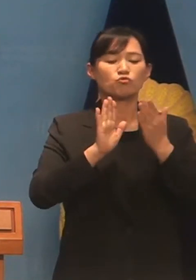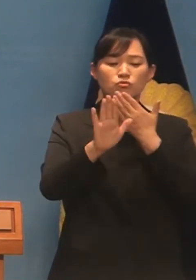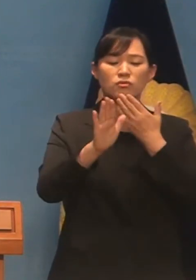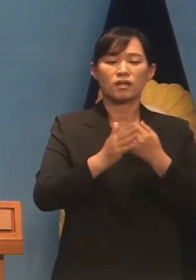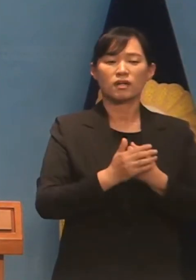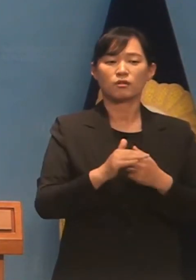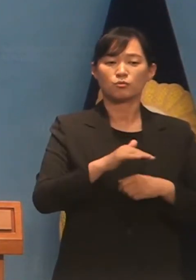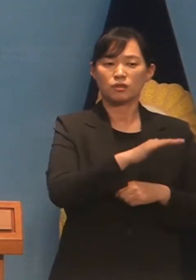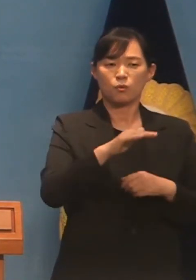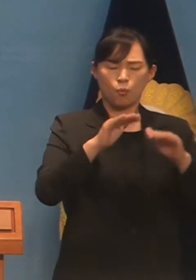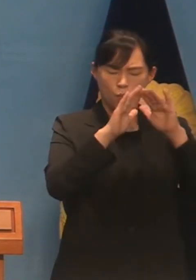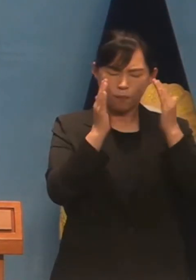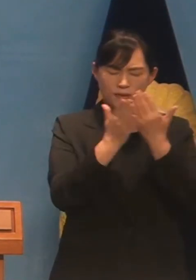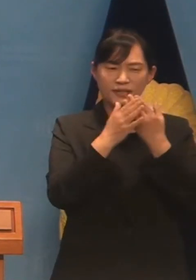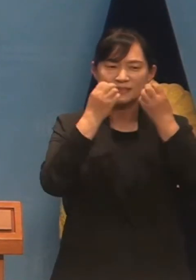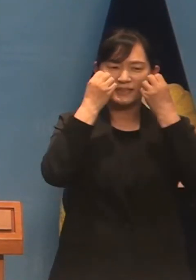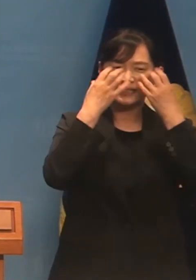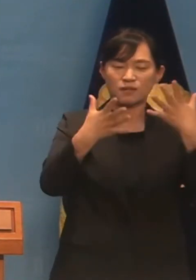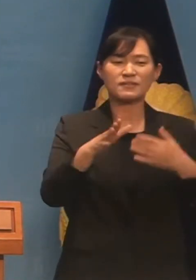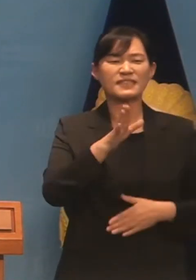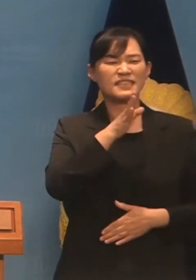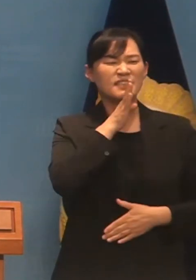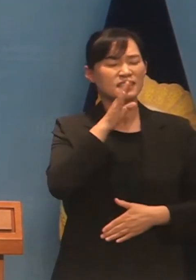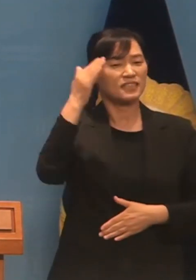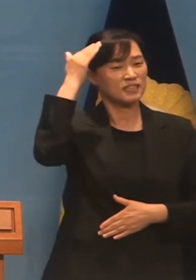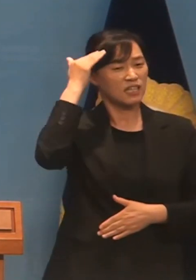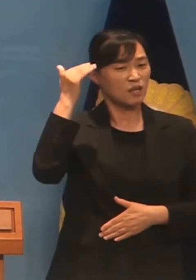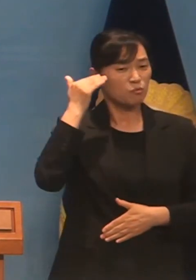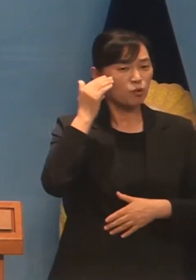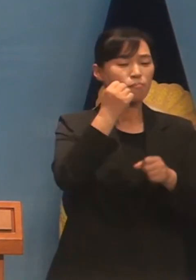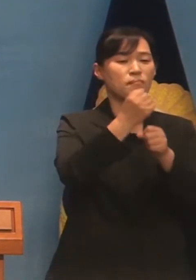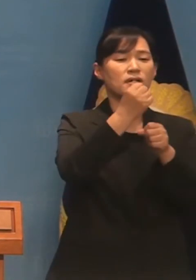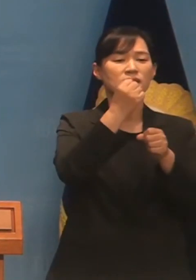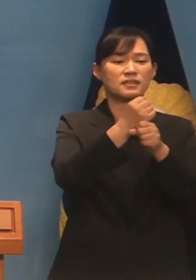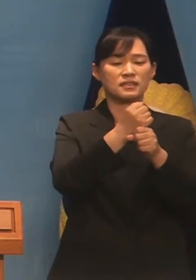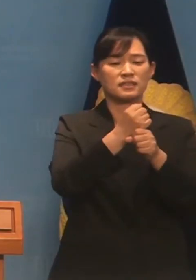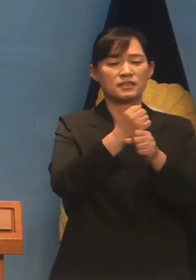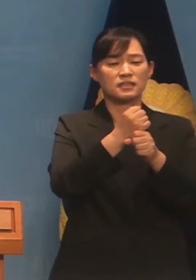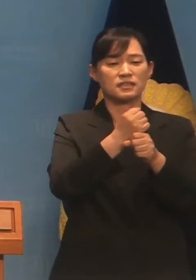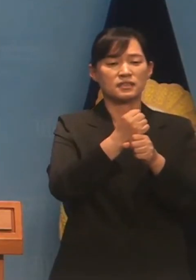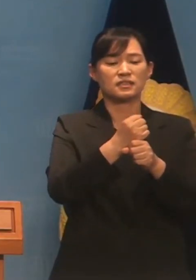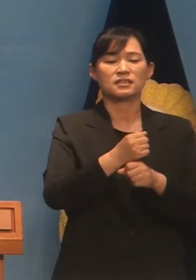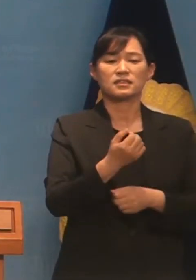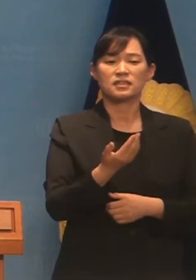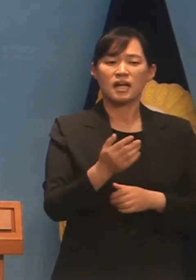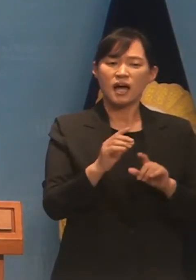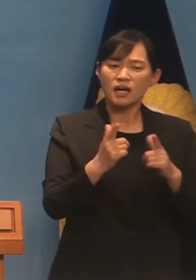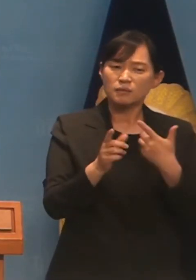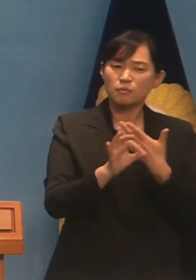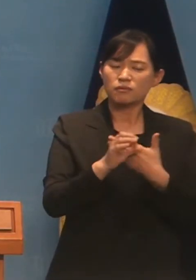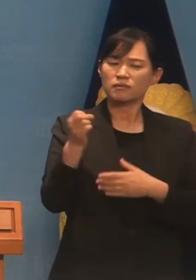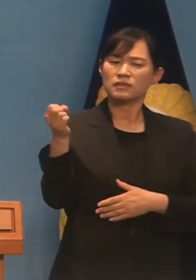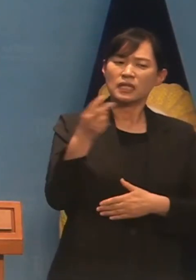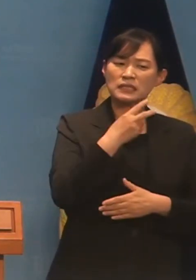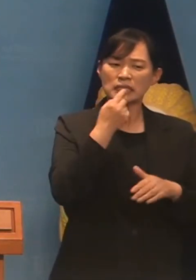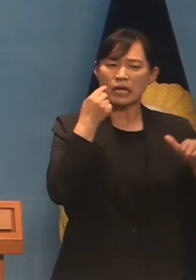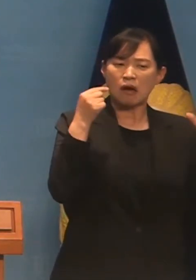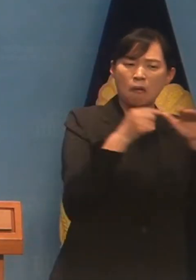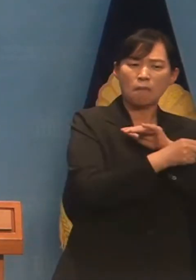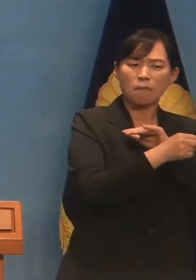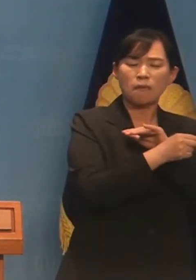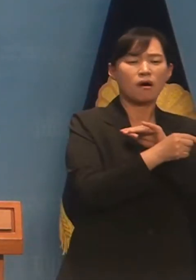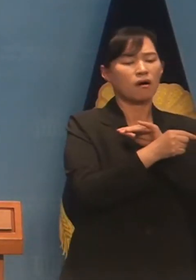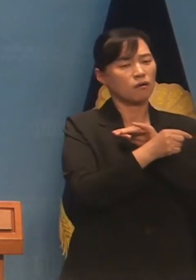우리는 완전히 새로운 진짜 대한민국을 맞이할지 아니면 다시금 계엄내란